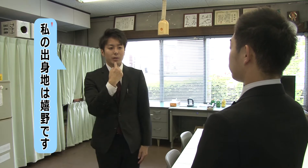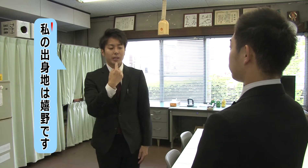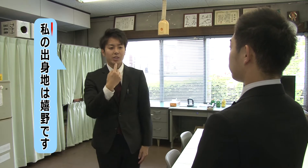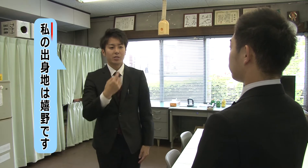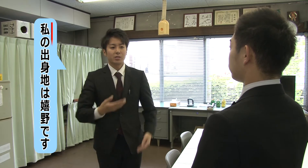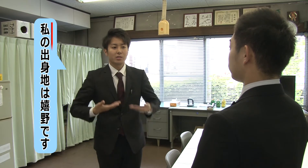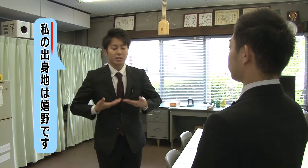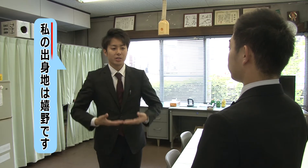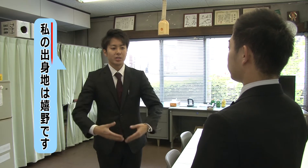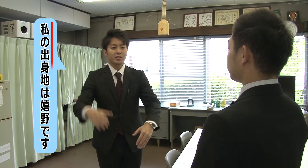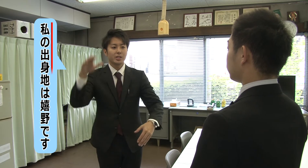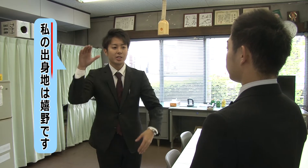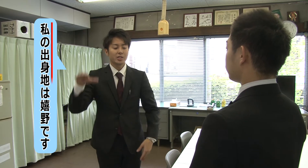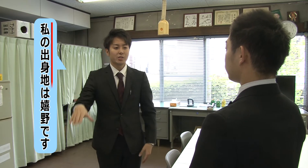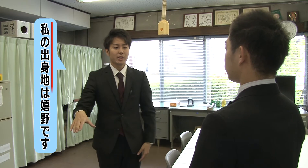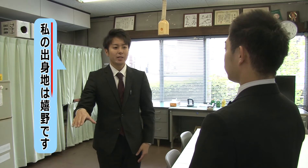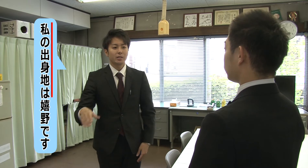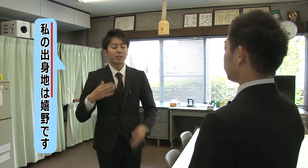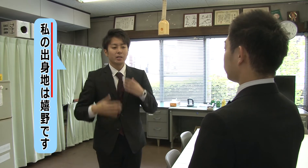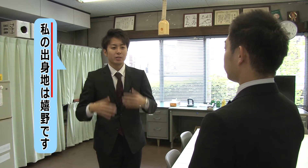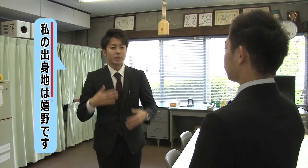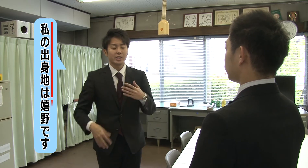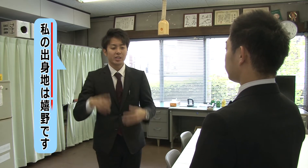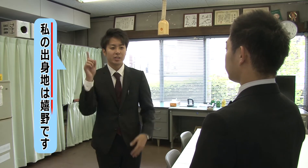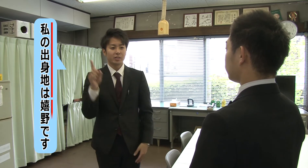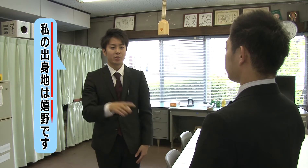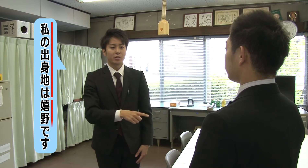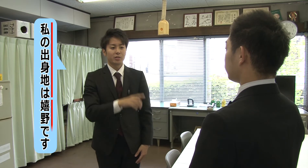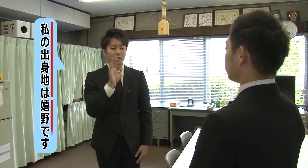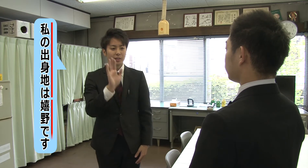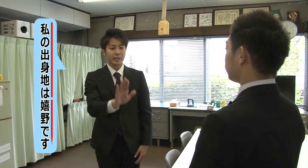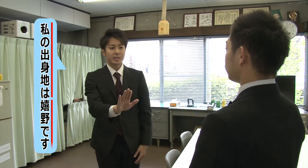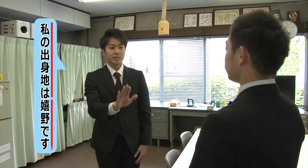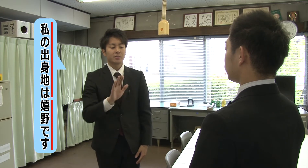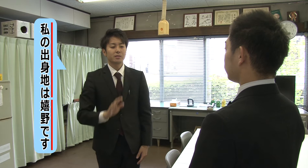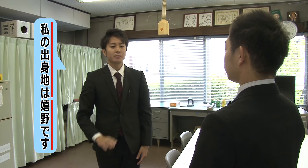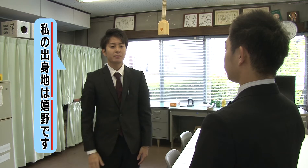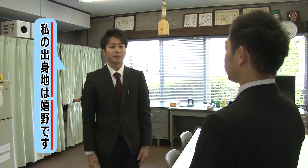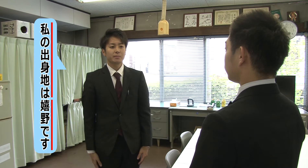私の出身地は嬉野です。